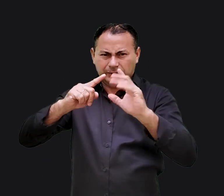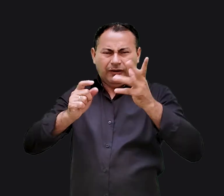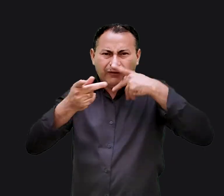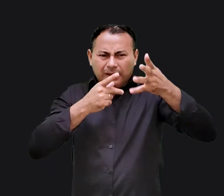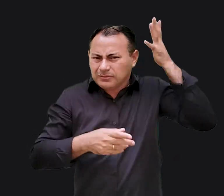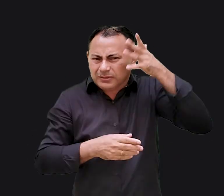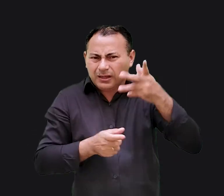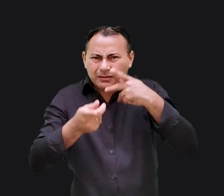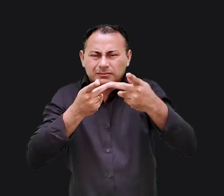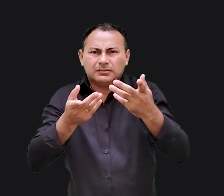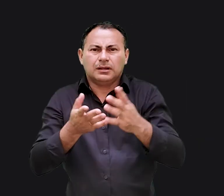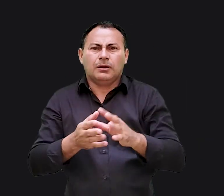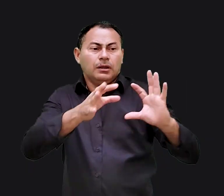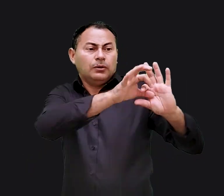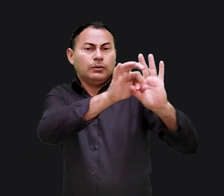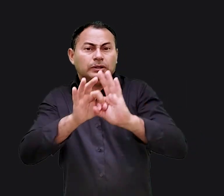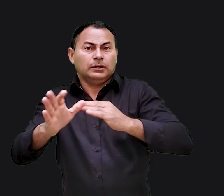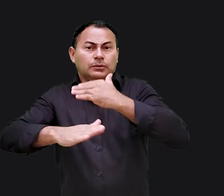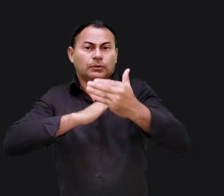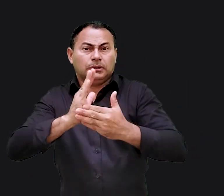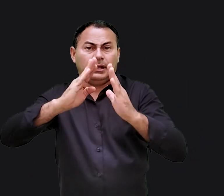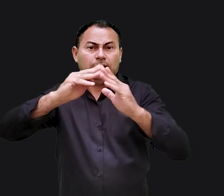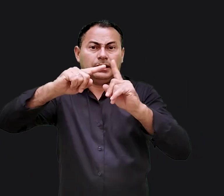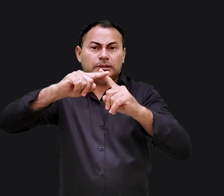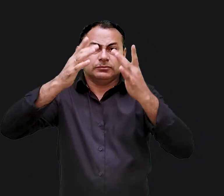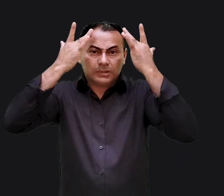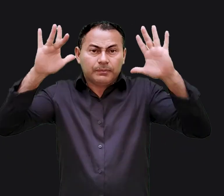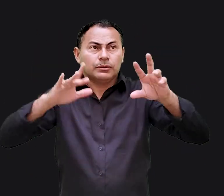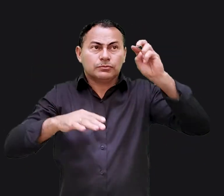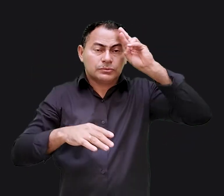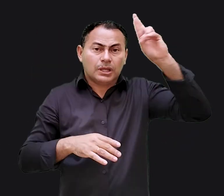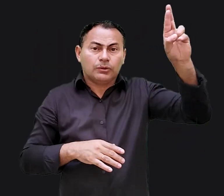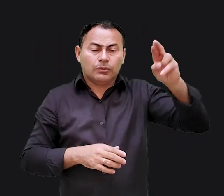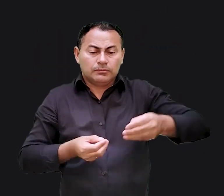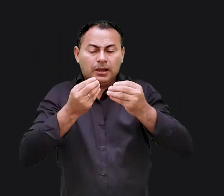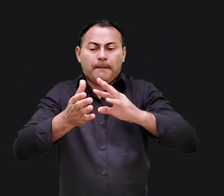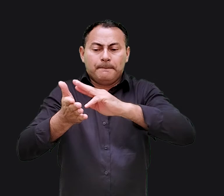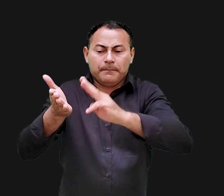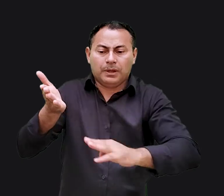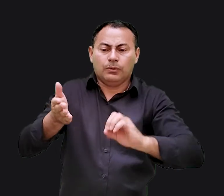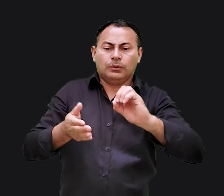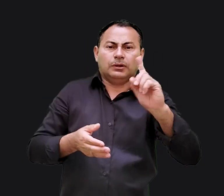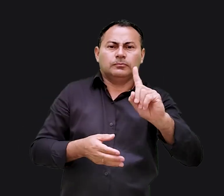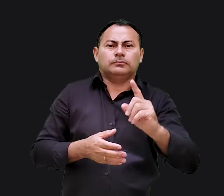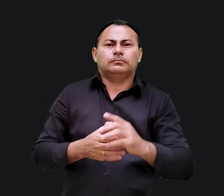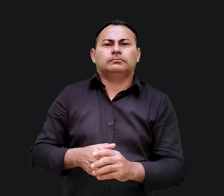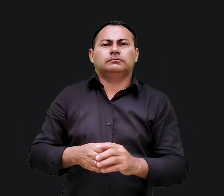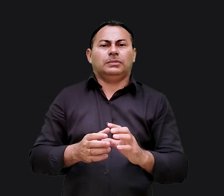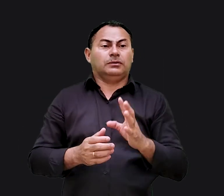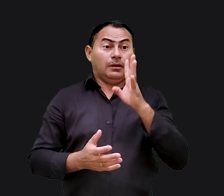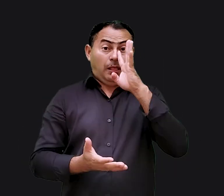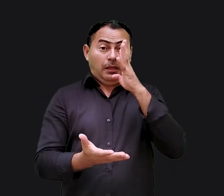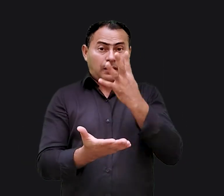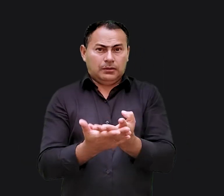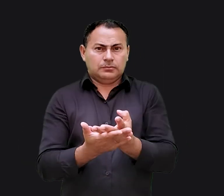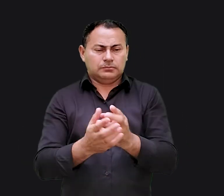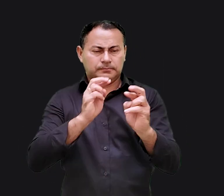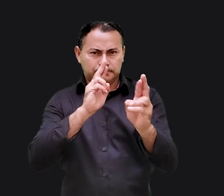Já pensou? Você reuniu toda a sua igreja sem saber se o Senhor me dará ou não uma mensagem? Fiquei impressionado com o